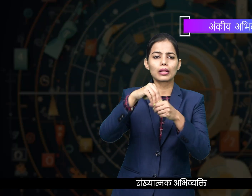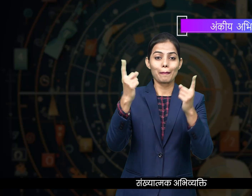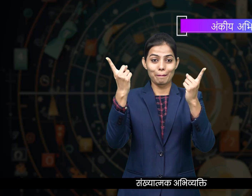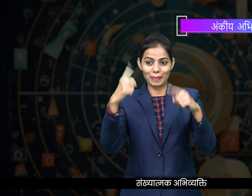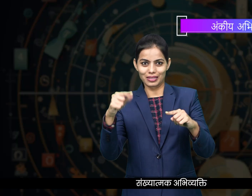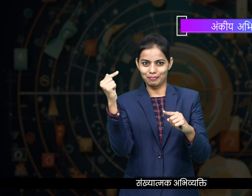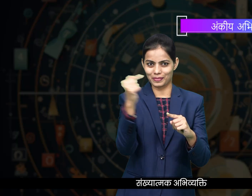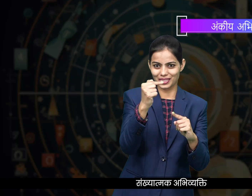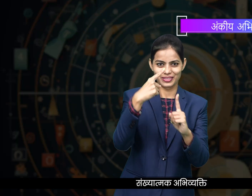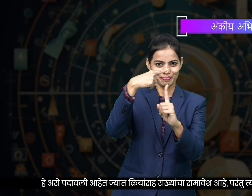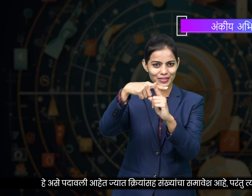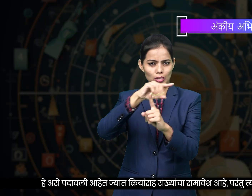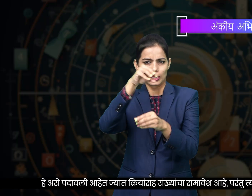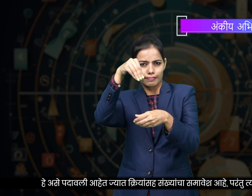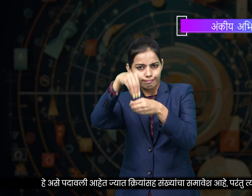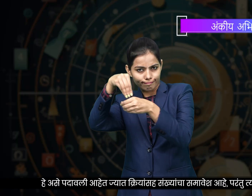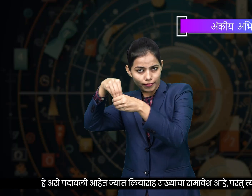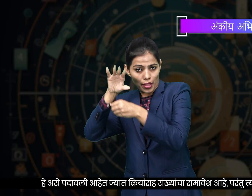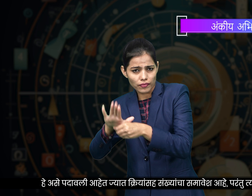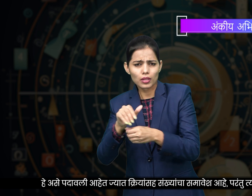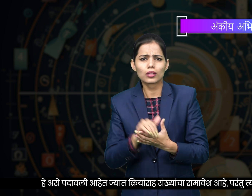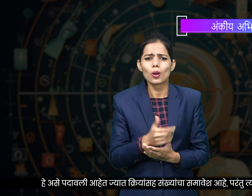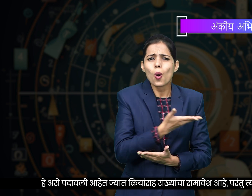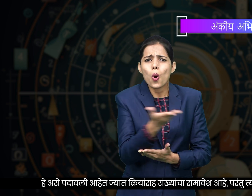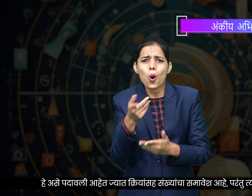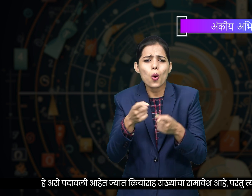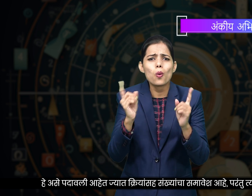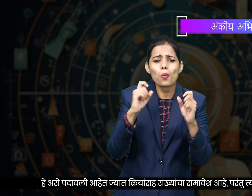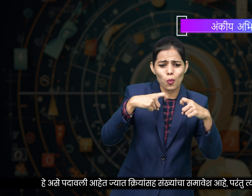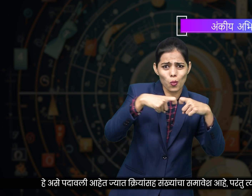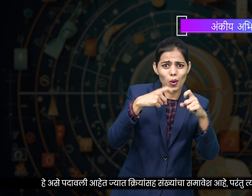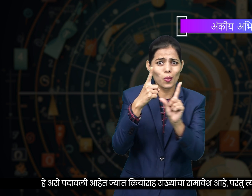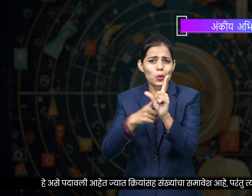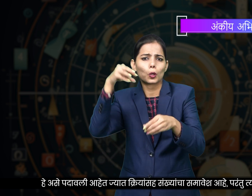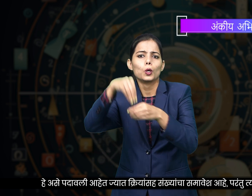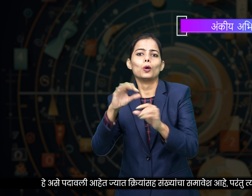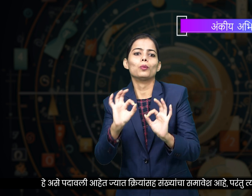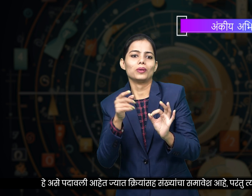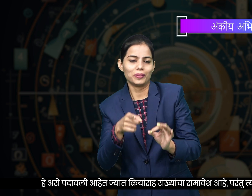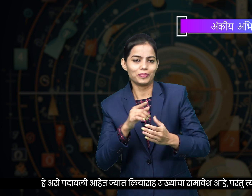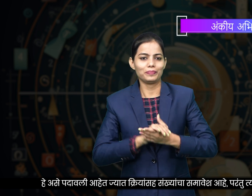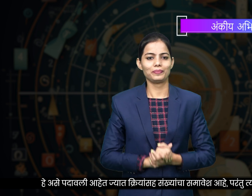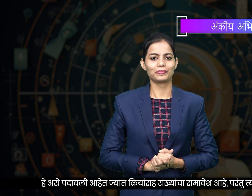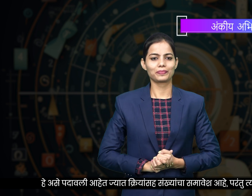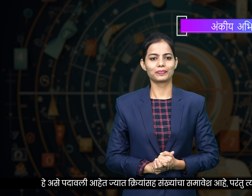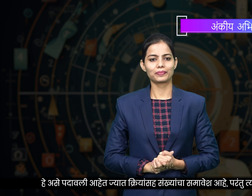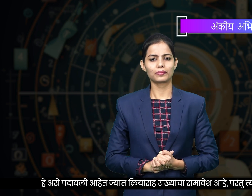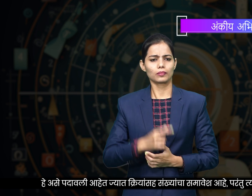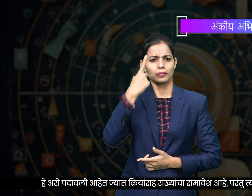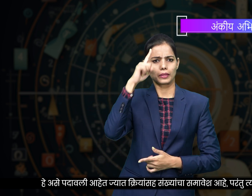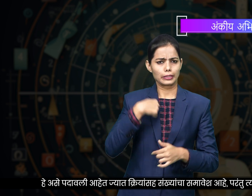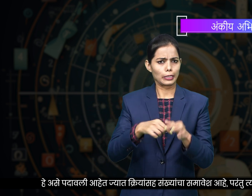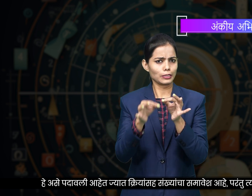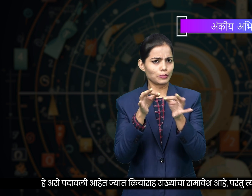संख्यात्मक अभिव्यक्तीत हे असे पदावली आहेत ज्यात क्रियांसह संख्यांचा समावेश आहे परंतु त्यांना चल नाही.